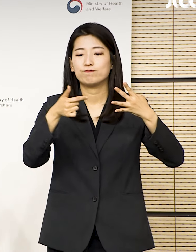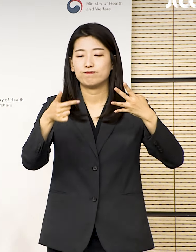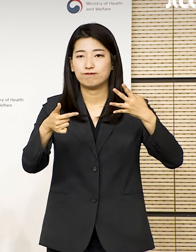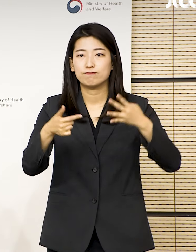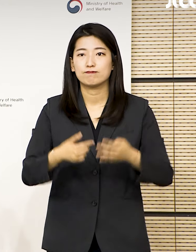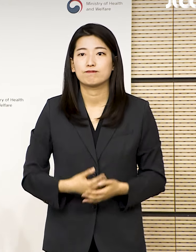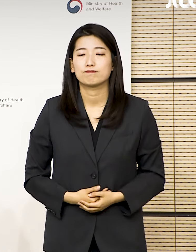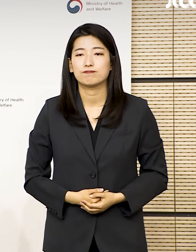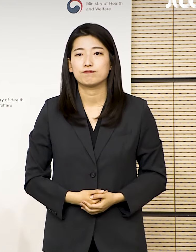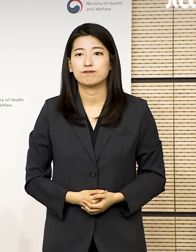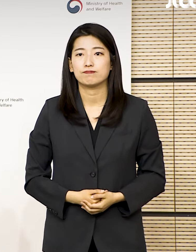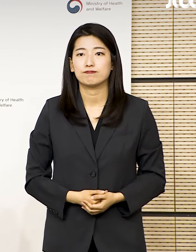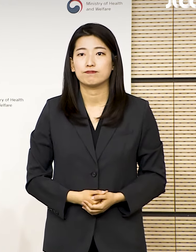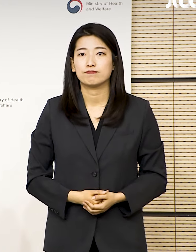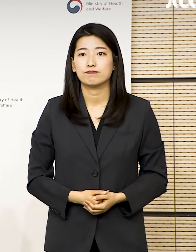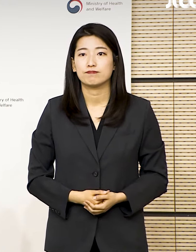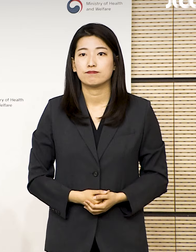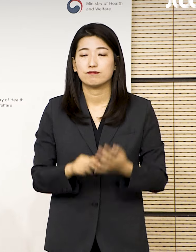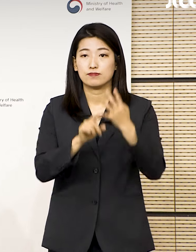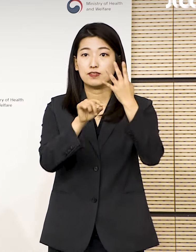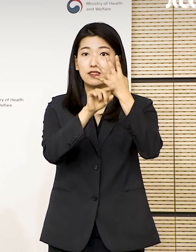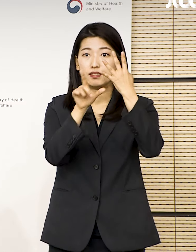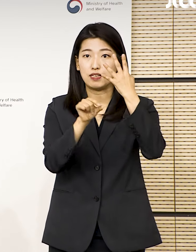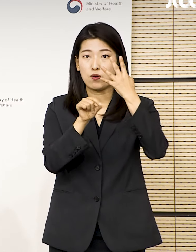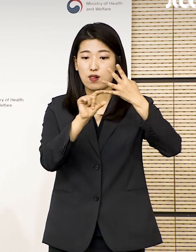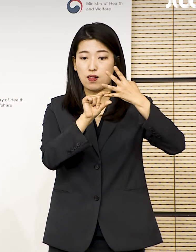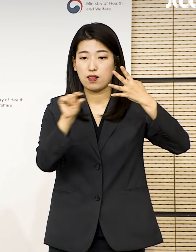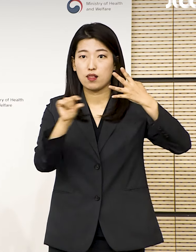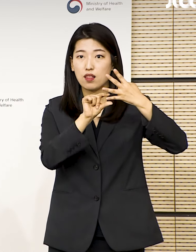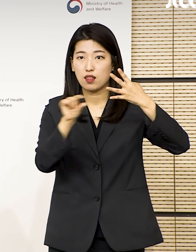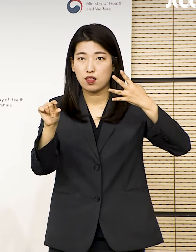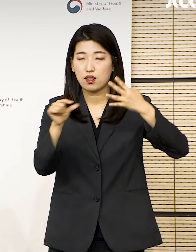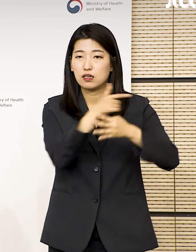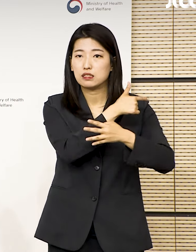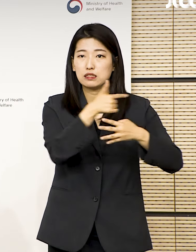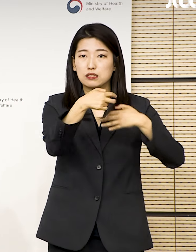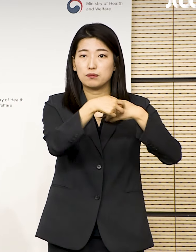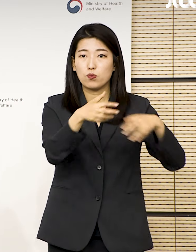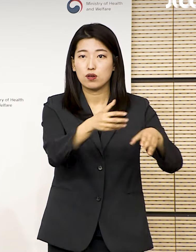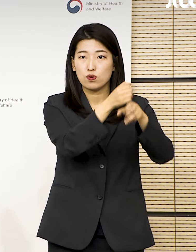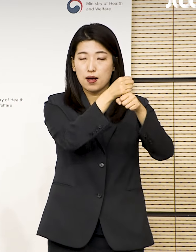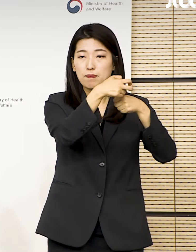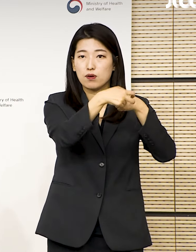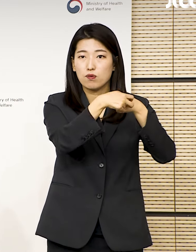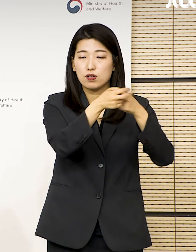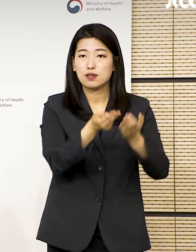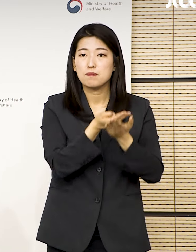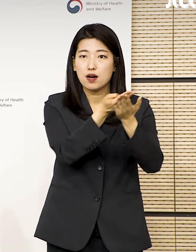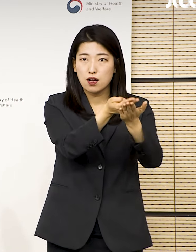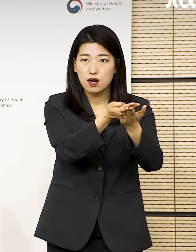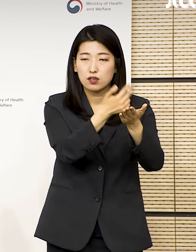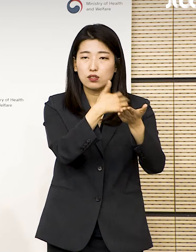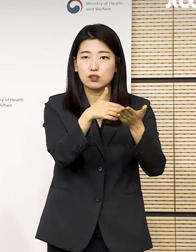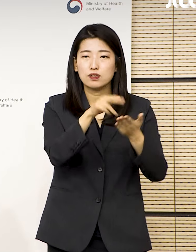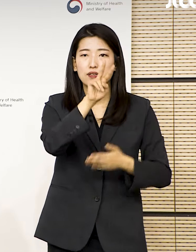양상입니다 4월 넷째 주에 급 종합병원 평균 환자는